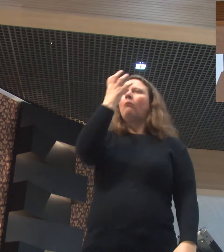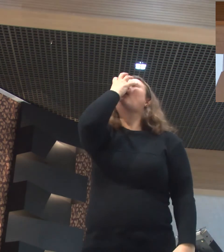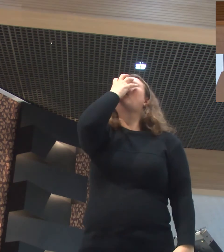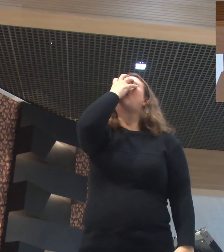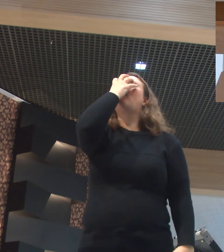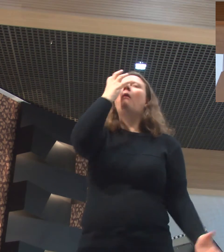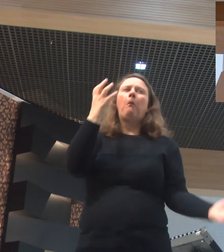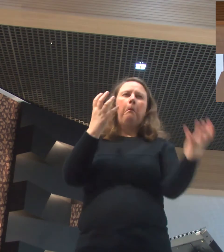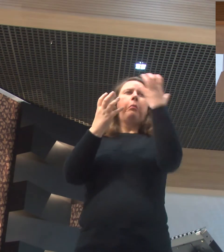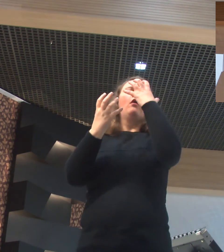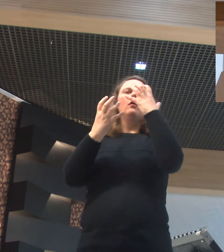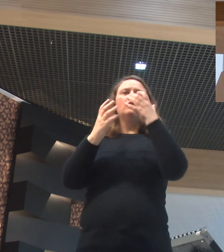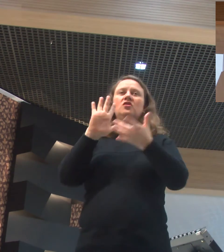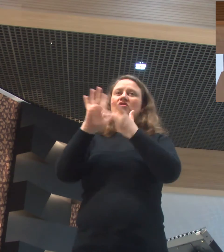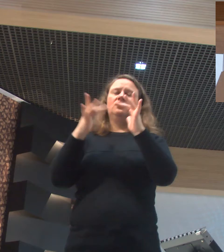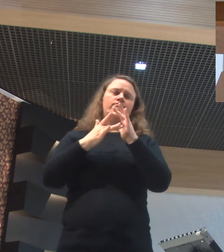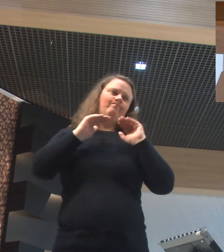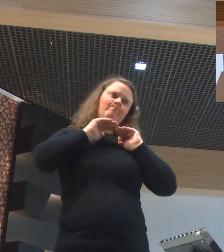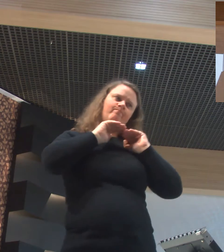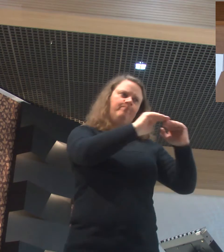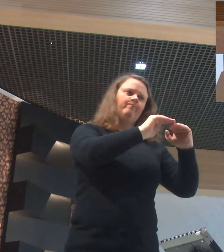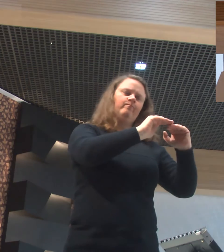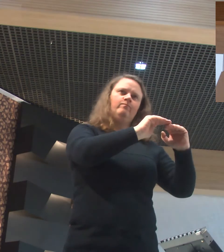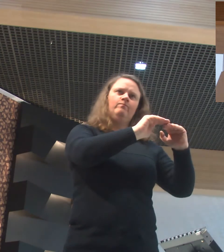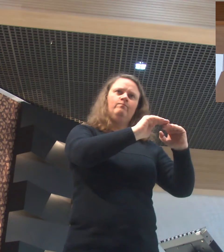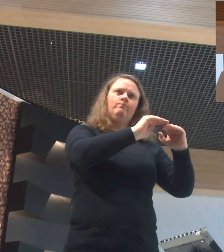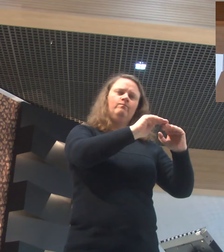e Jesus combateu